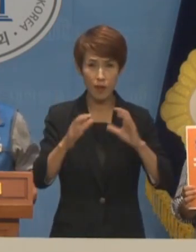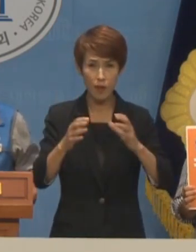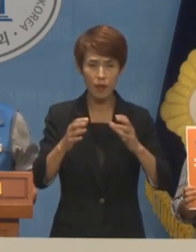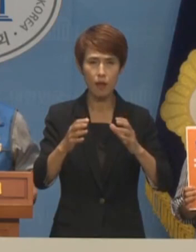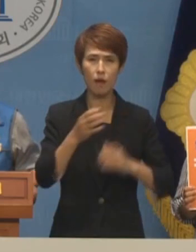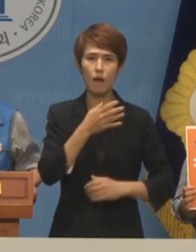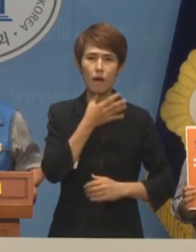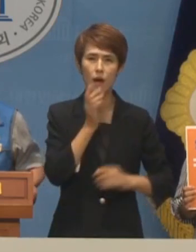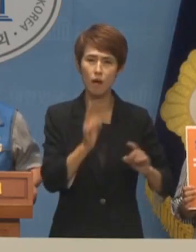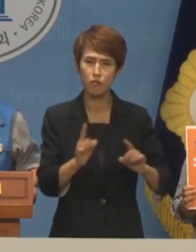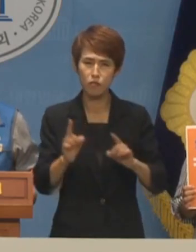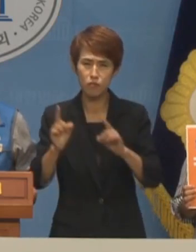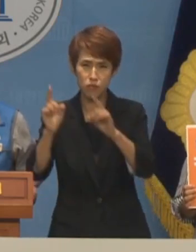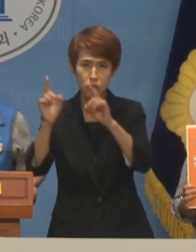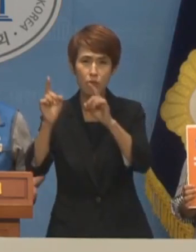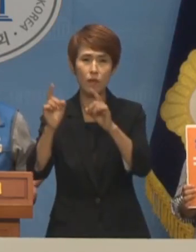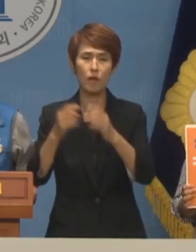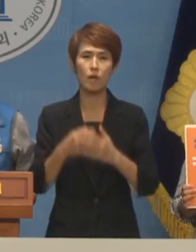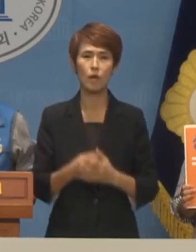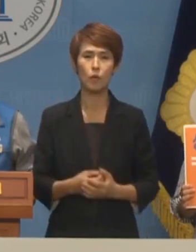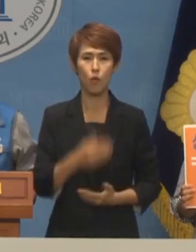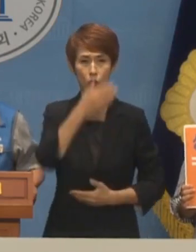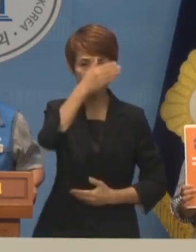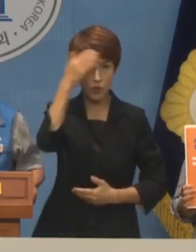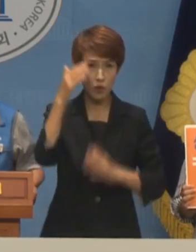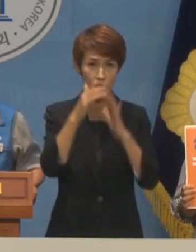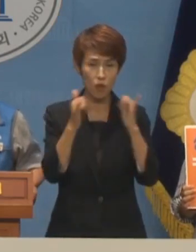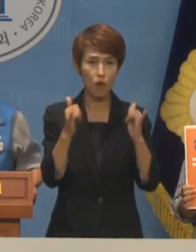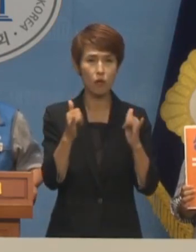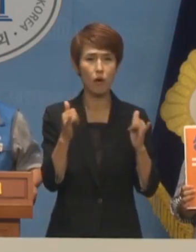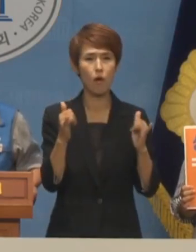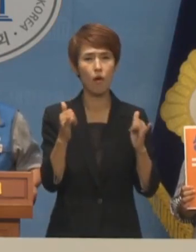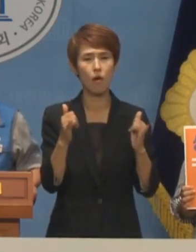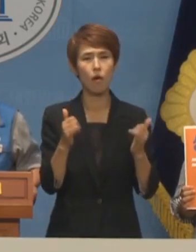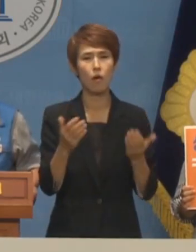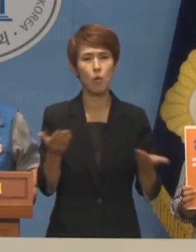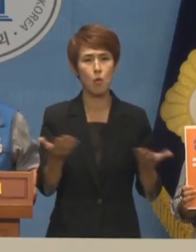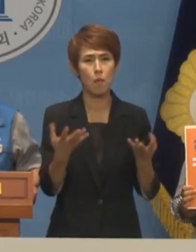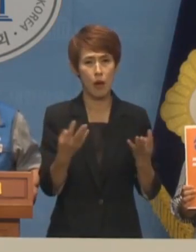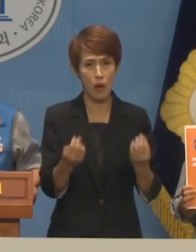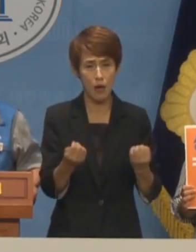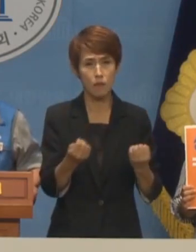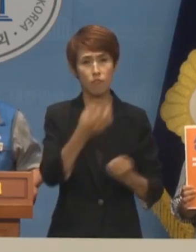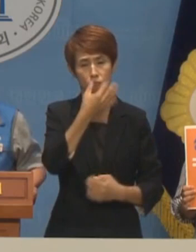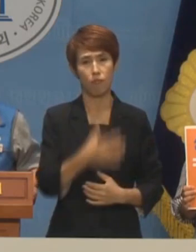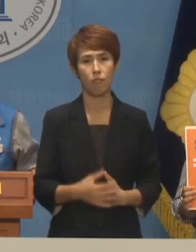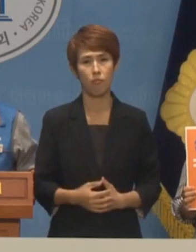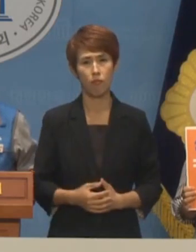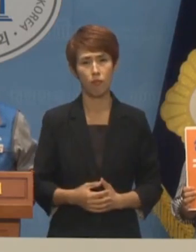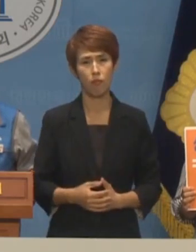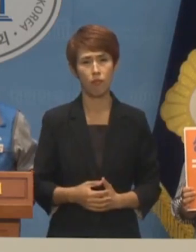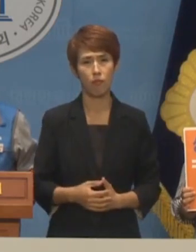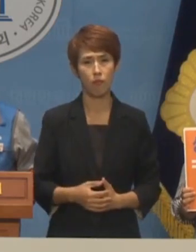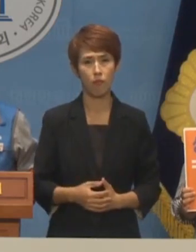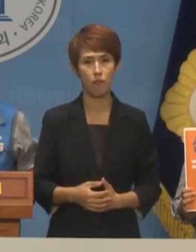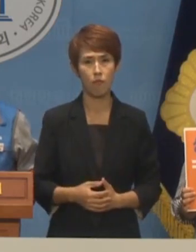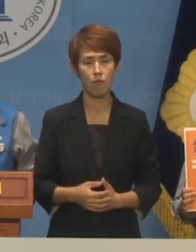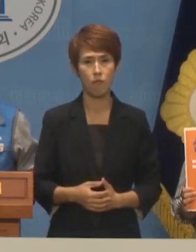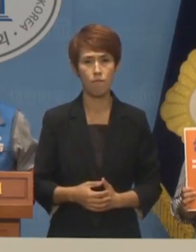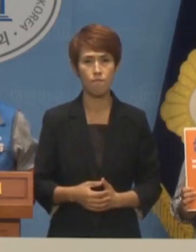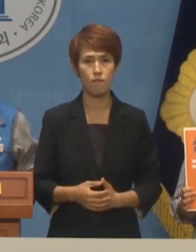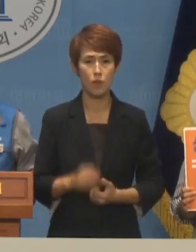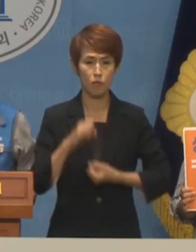고령화, 그다음에 청년 노동 심각하다고 얘기를 합니다. 근데 플랫폼 노동자들 대표적으로